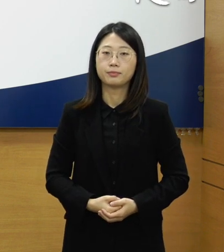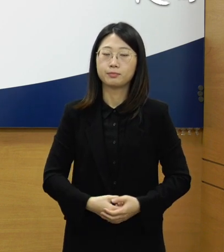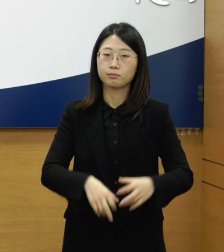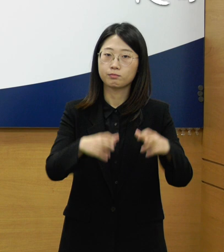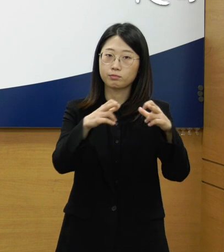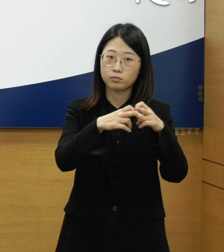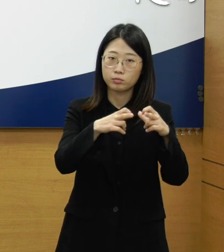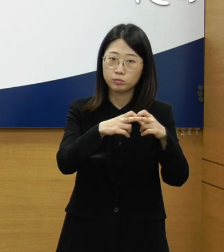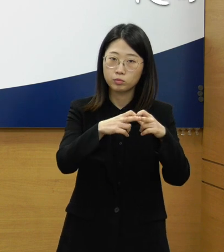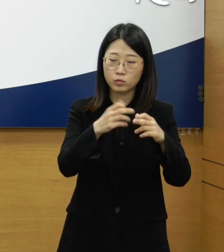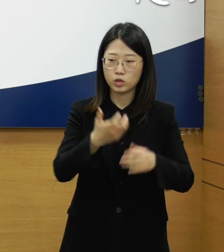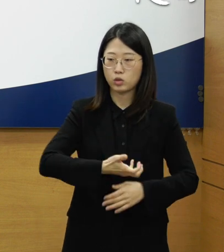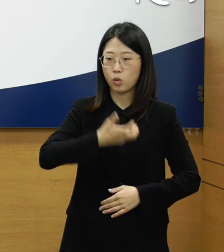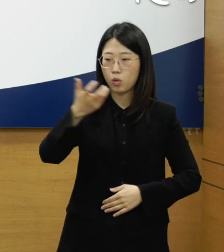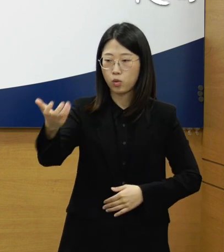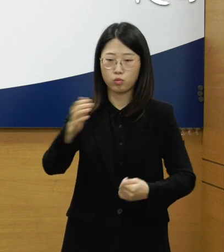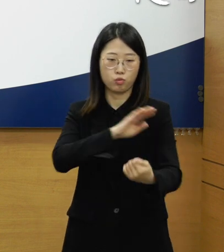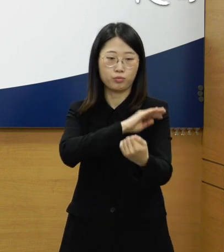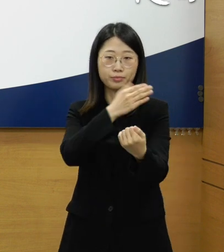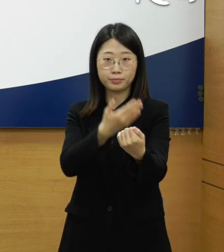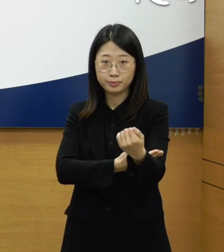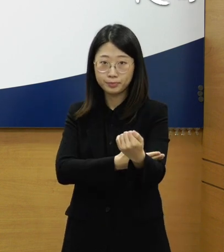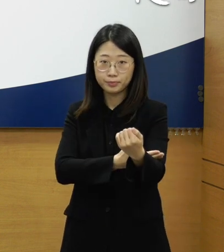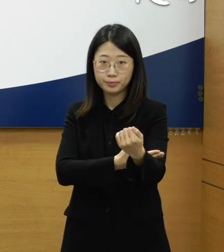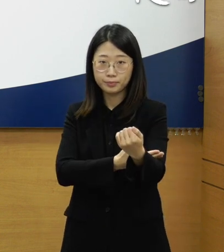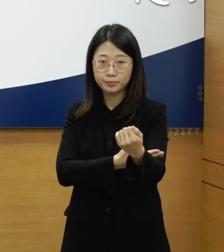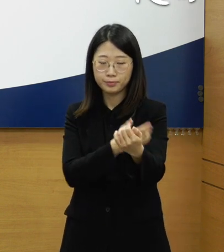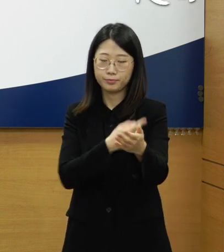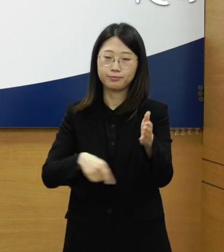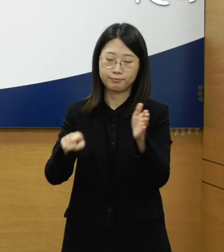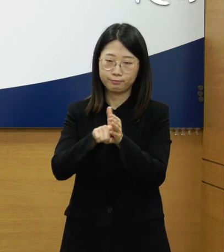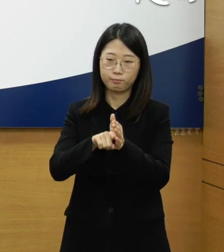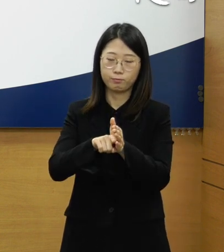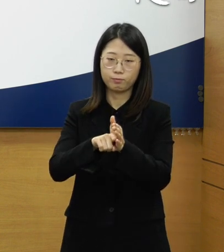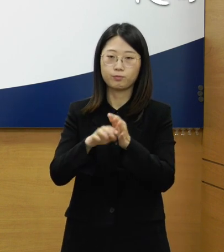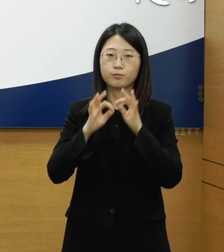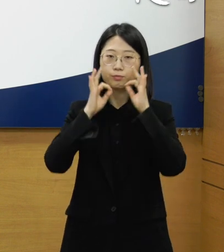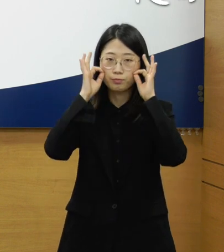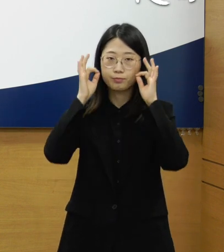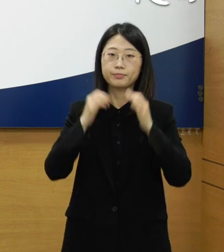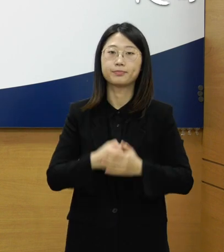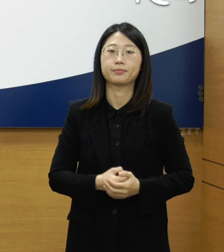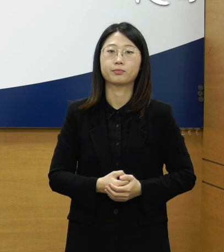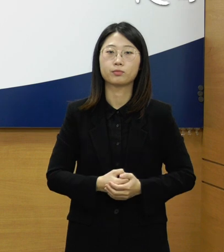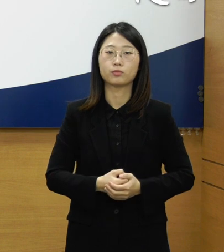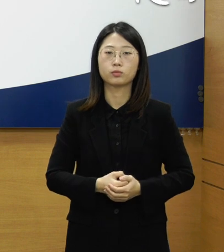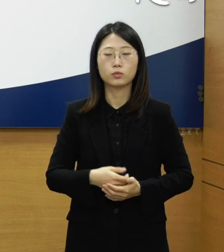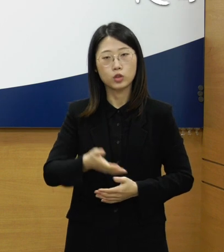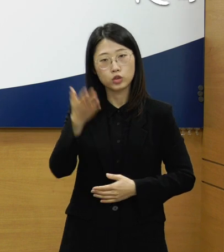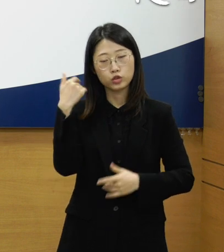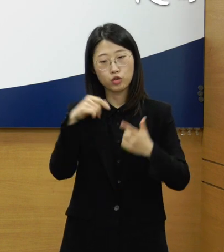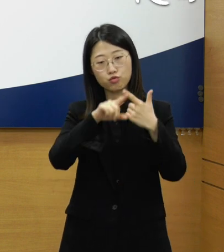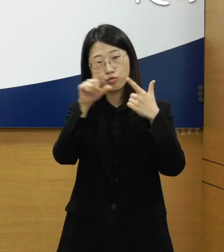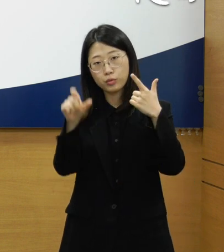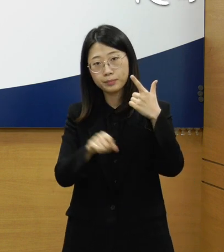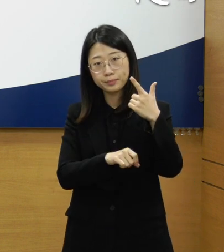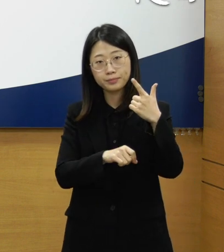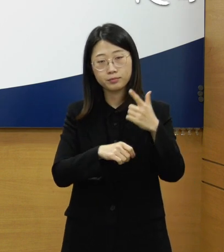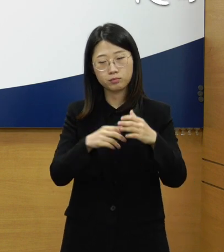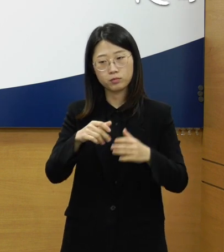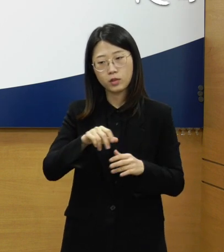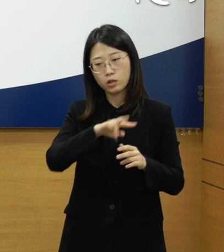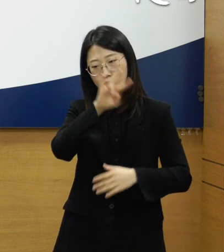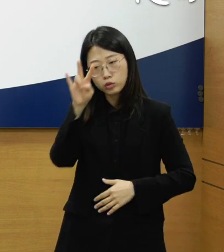장애인 이동권 확보를 위해 더욱 노력하겠습니다. 우리 시는 지난 6월 시흥시의 장애인